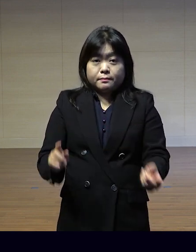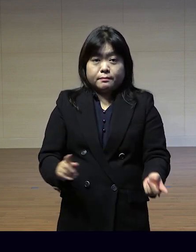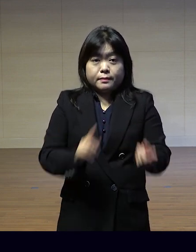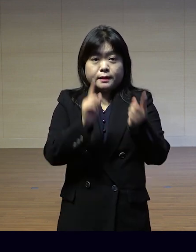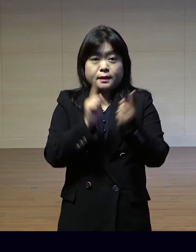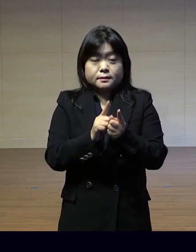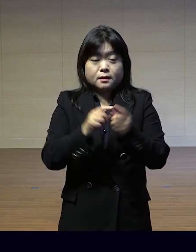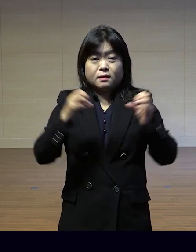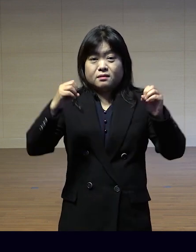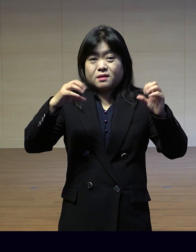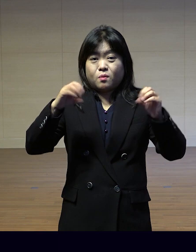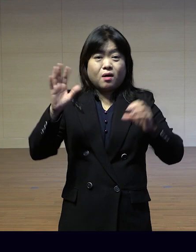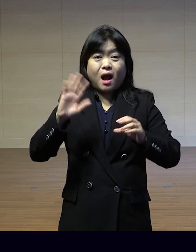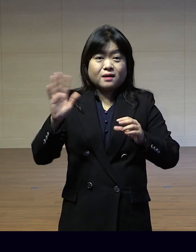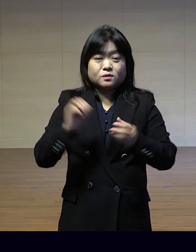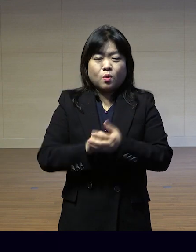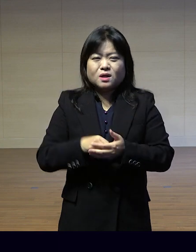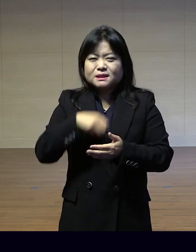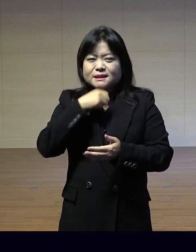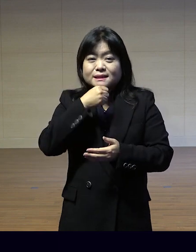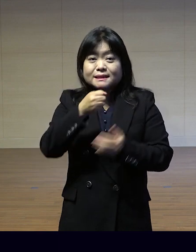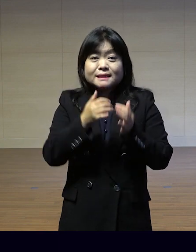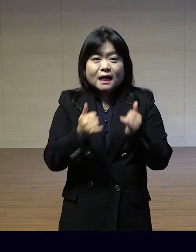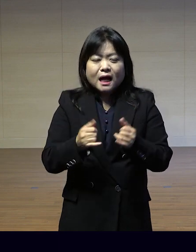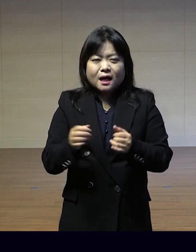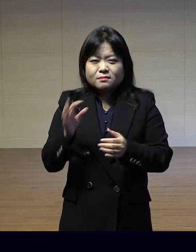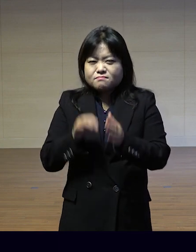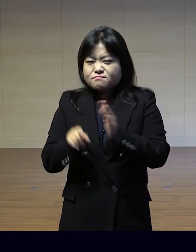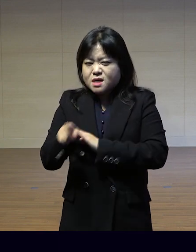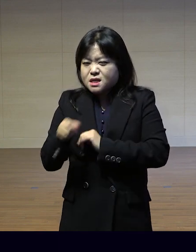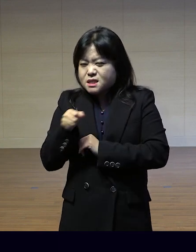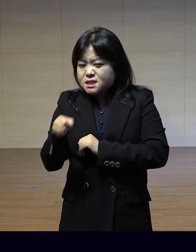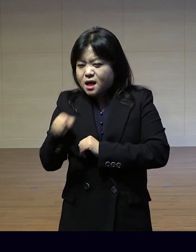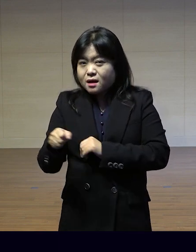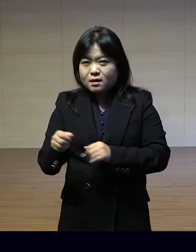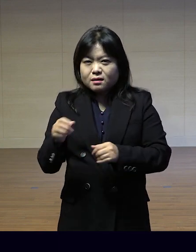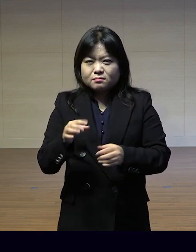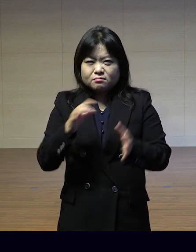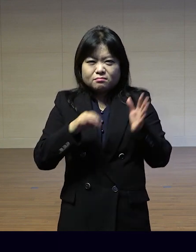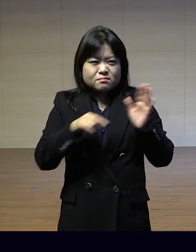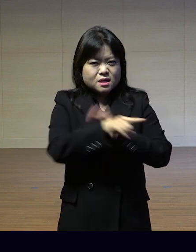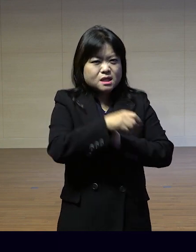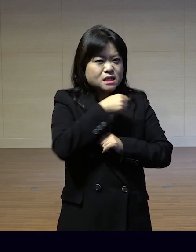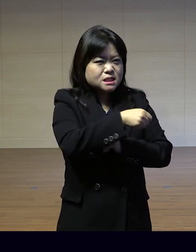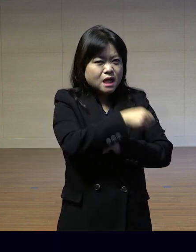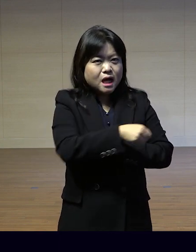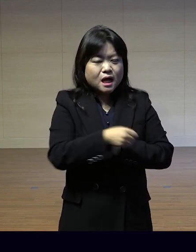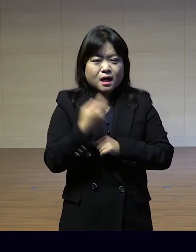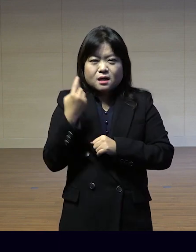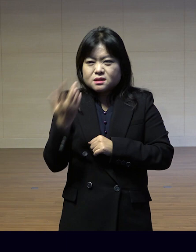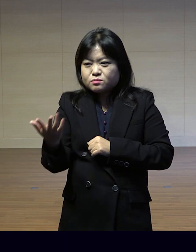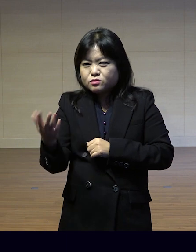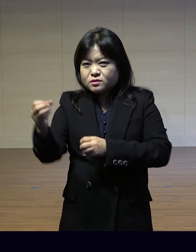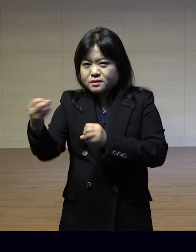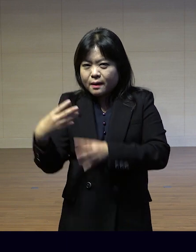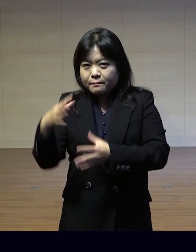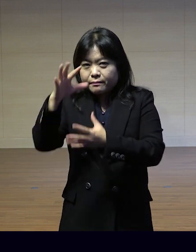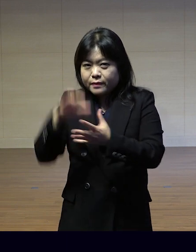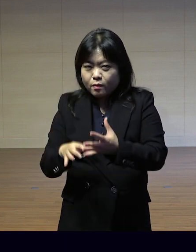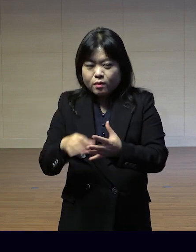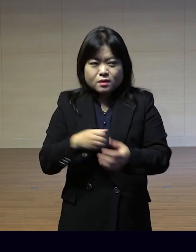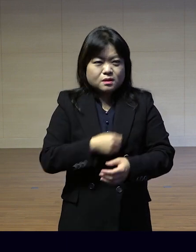모여서 대담을 한 것은 아니고 기자가 각각 따로따로 찾아가 가지고 질문을 하고 그 질문에 대한 답변